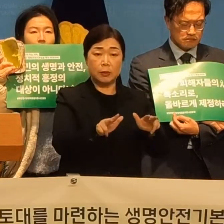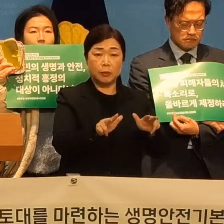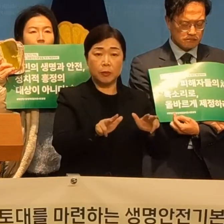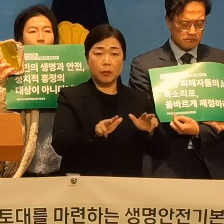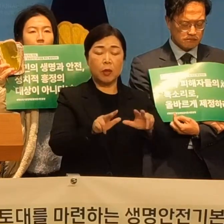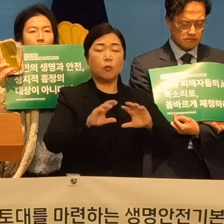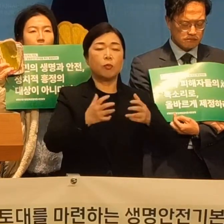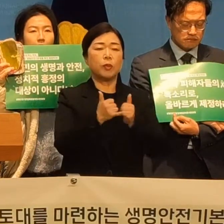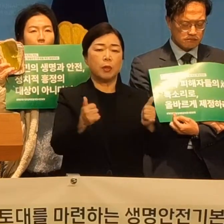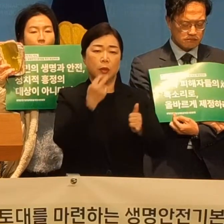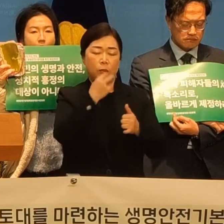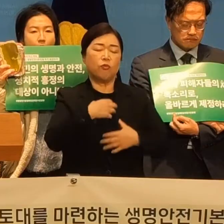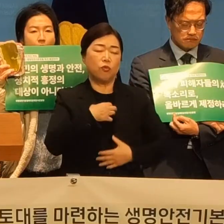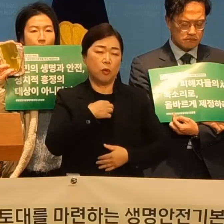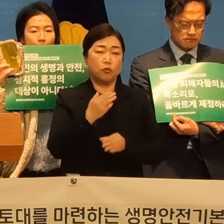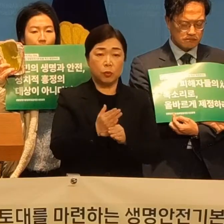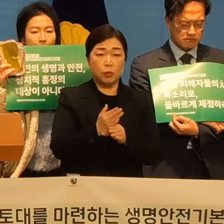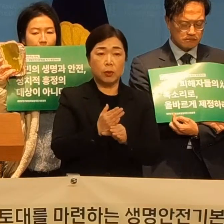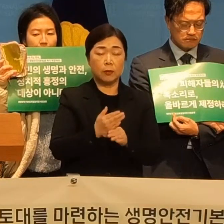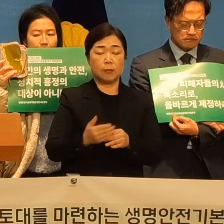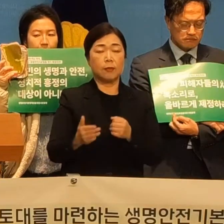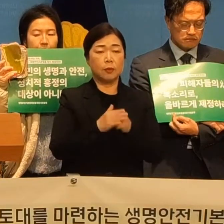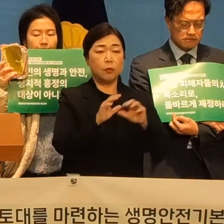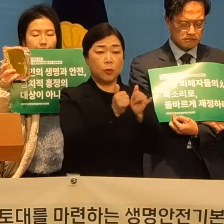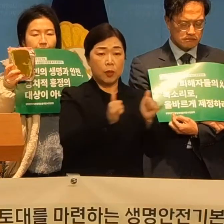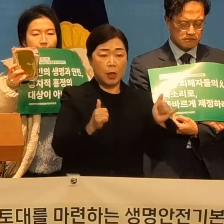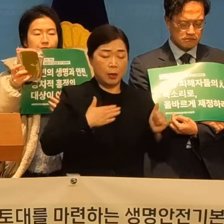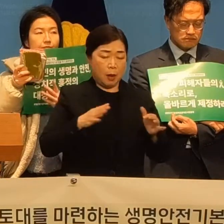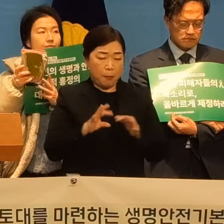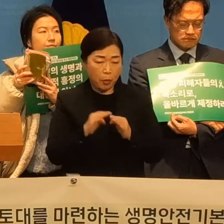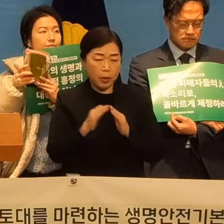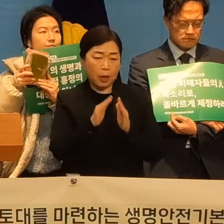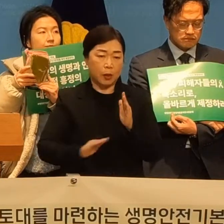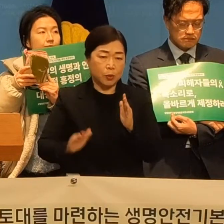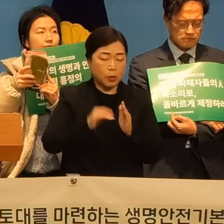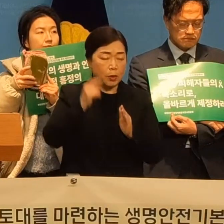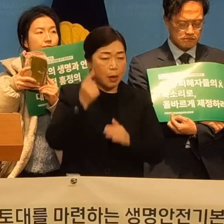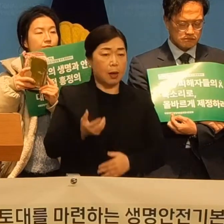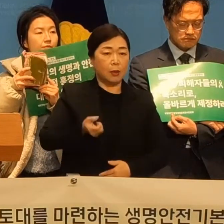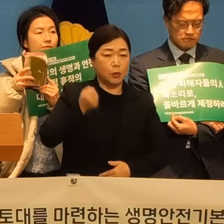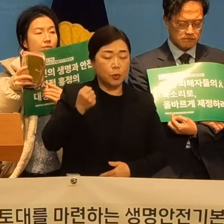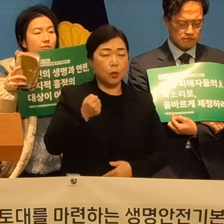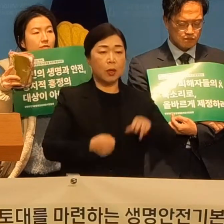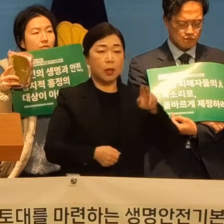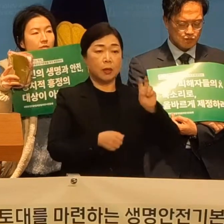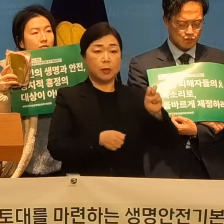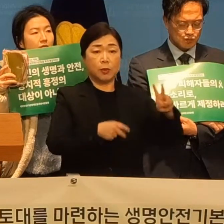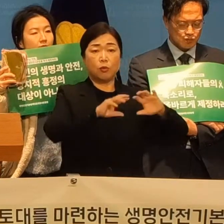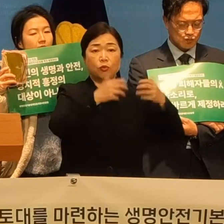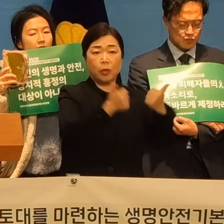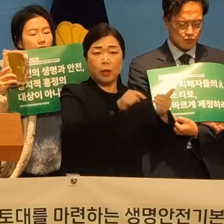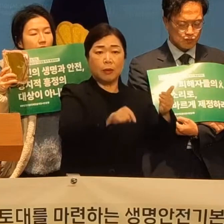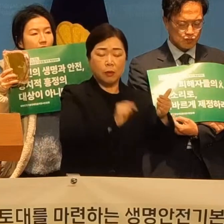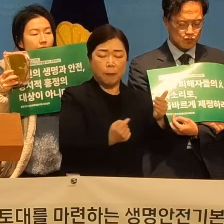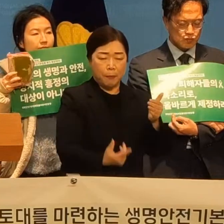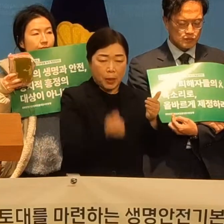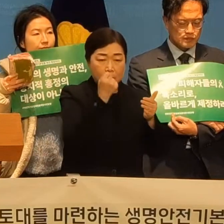곧 나의 가족이라는 마음으로 제22대 국회에서